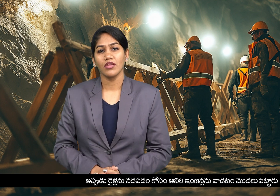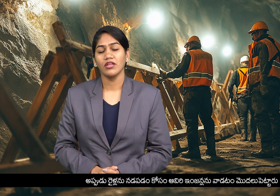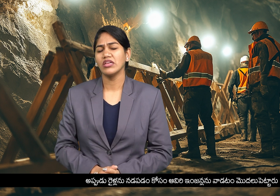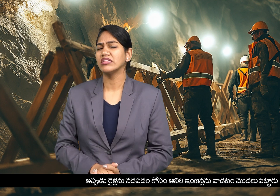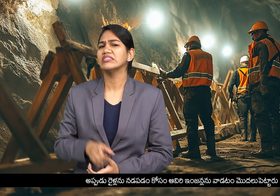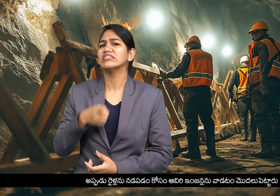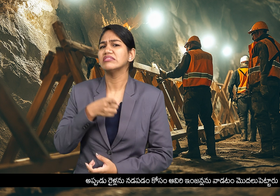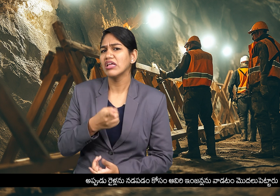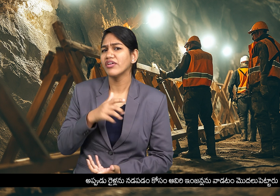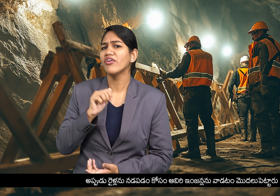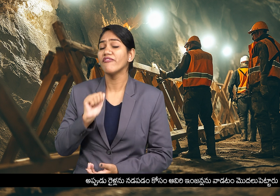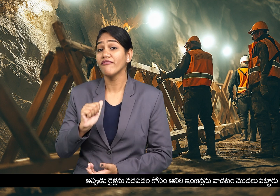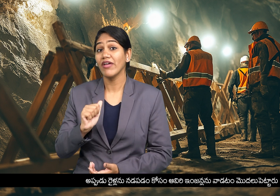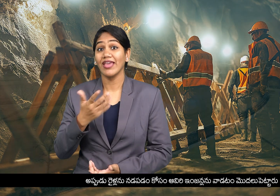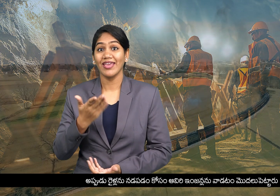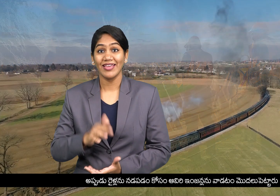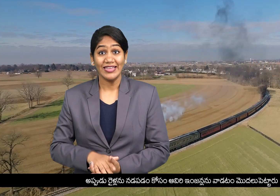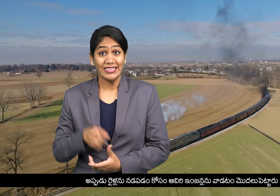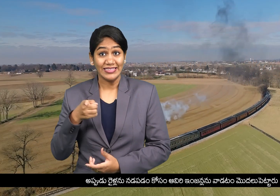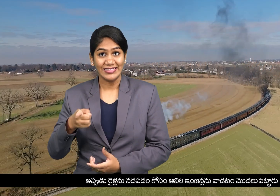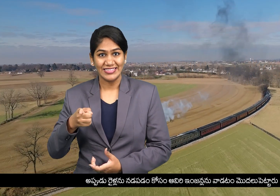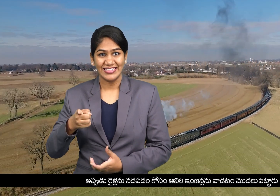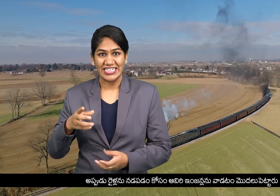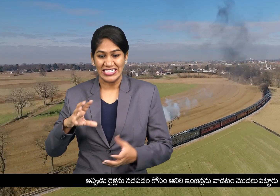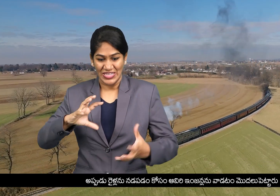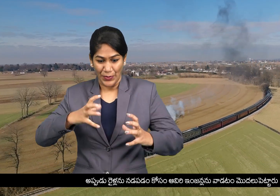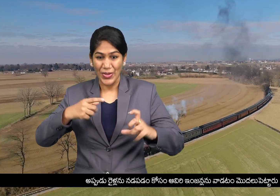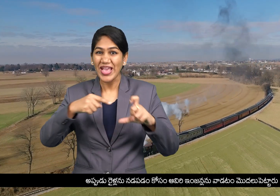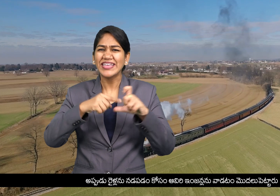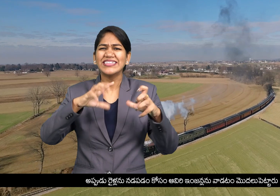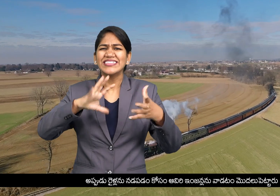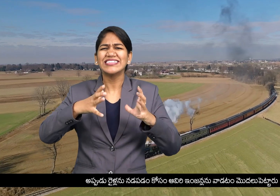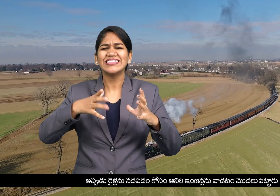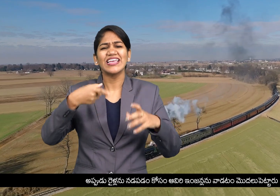అప్పుడు రైళ్లను నడపడం కోసం ఆవిరి ఇంజన్లను వాడటం మొదలుపెట్టారు.